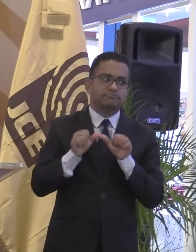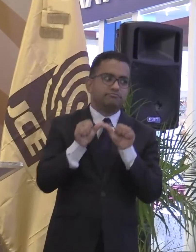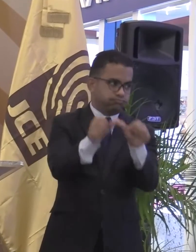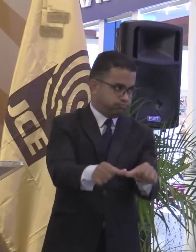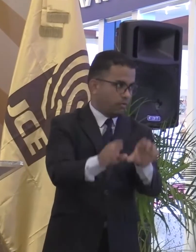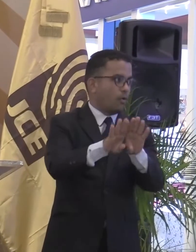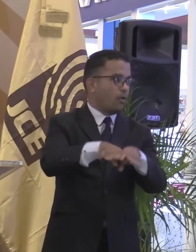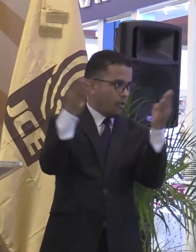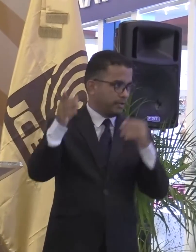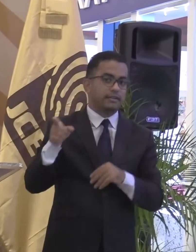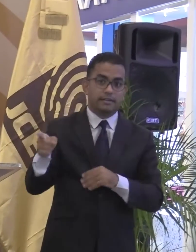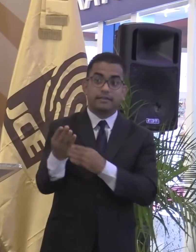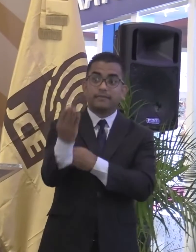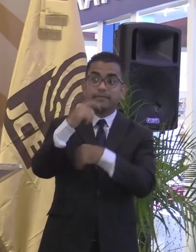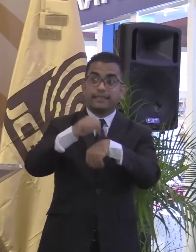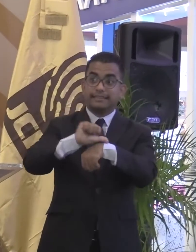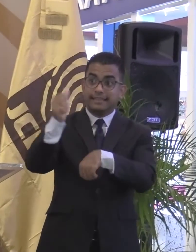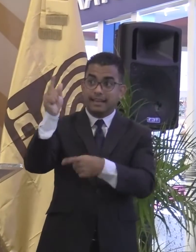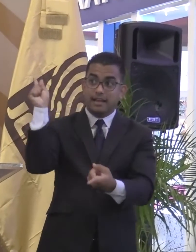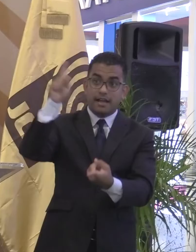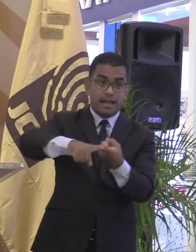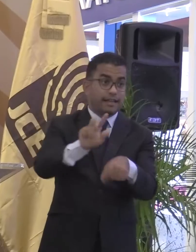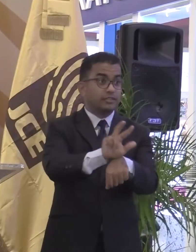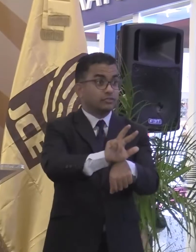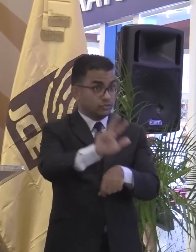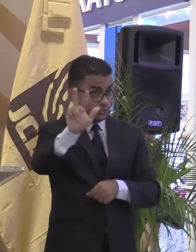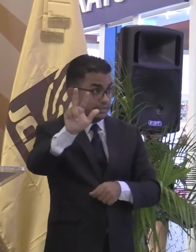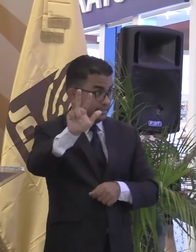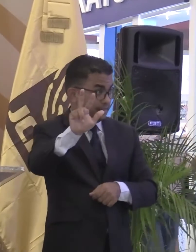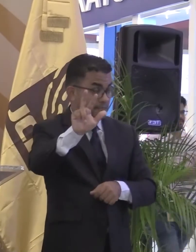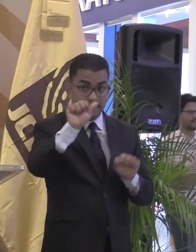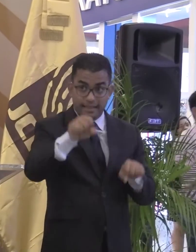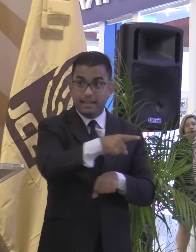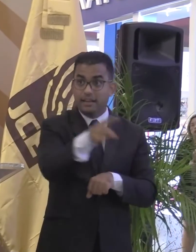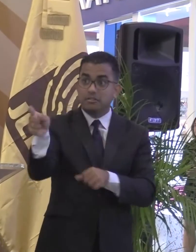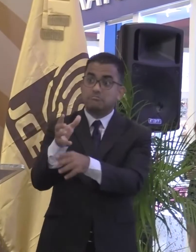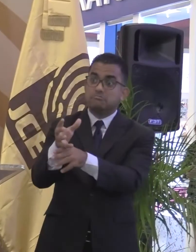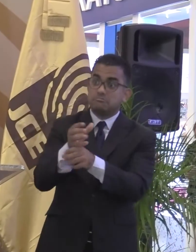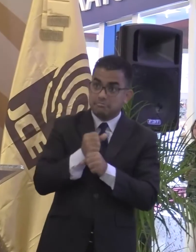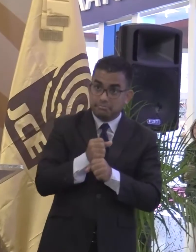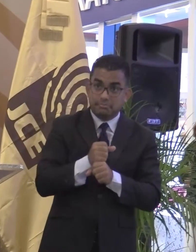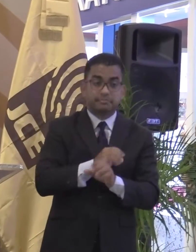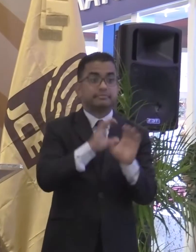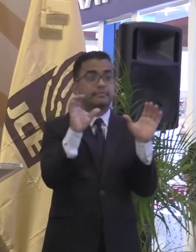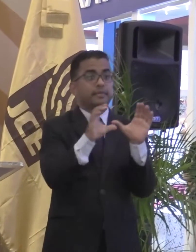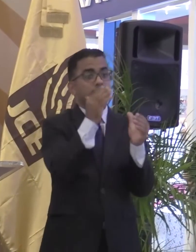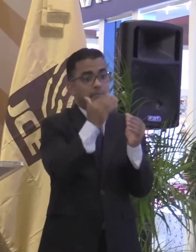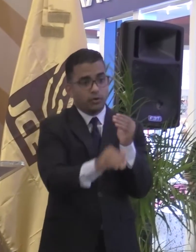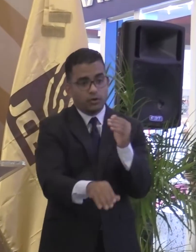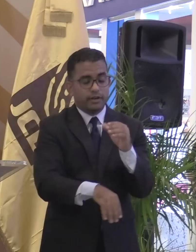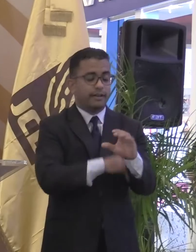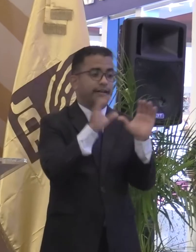electoral de 10 de la mañana 3 de la tarde para que le expidan su acta de nacimiento su